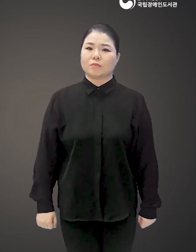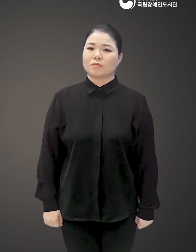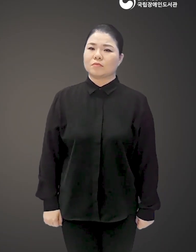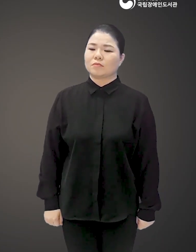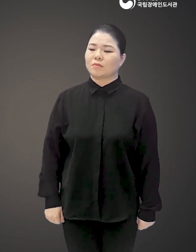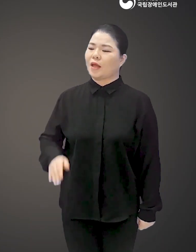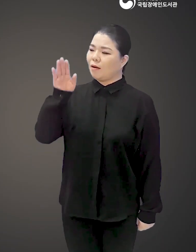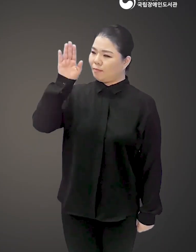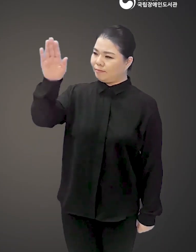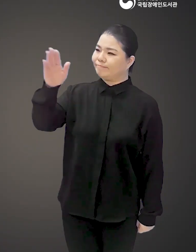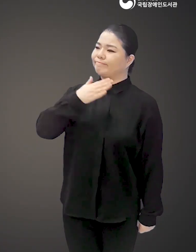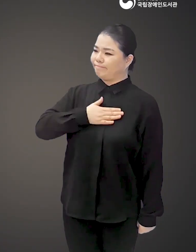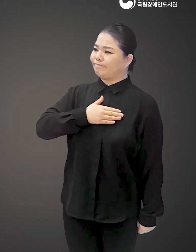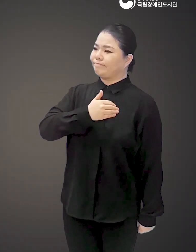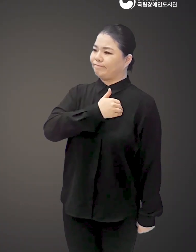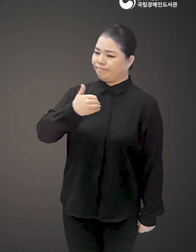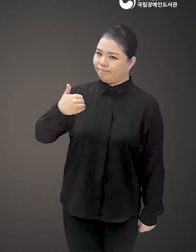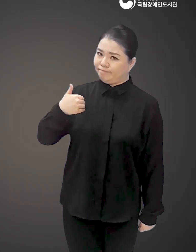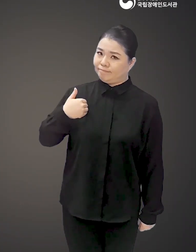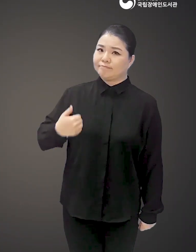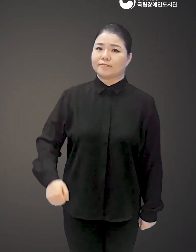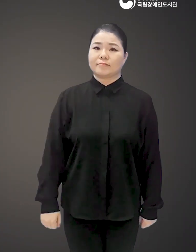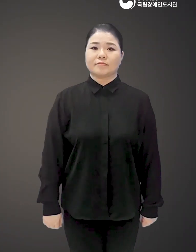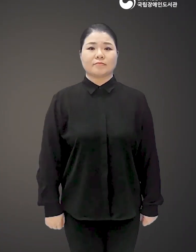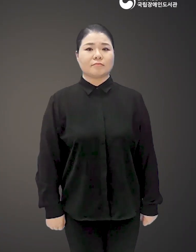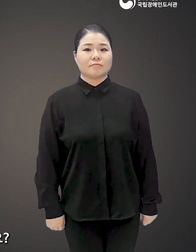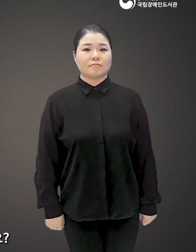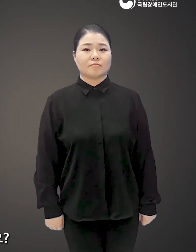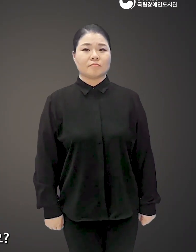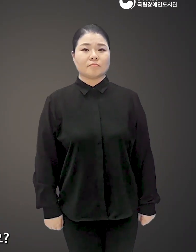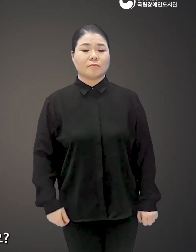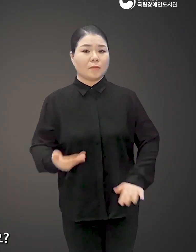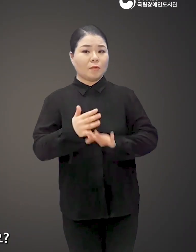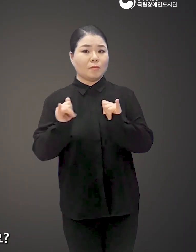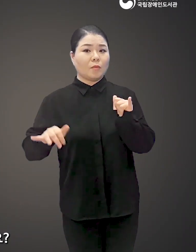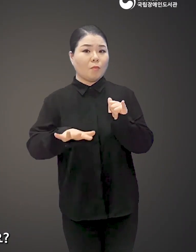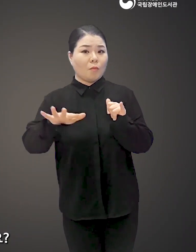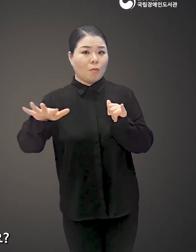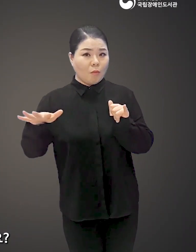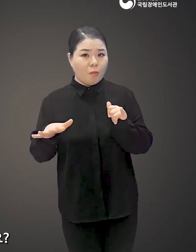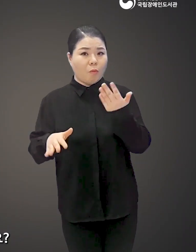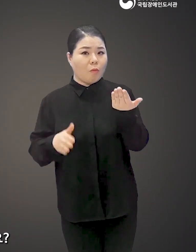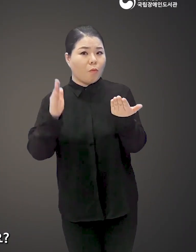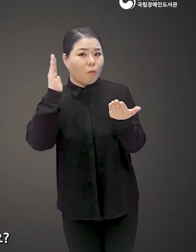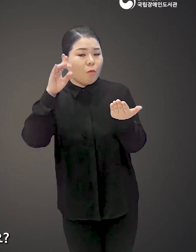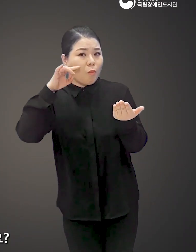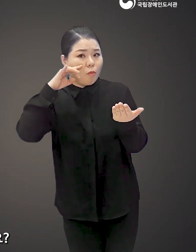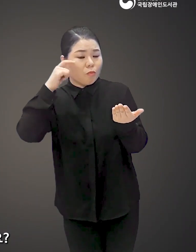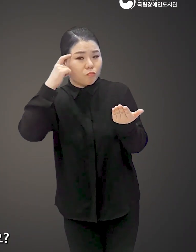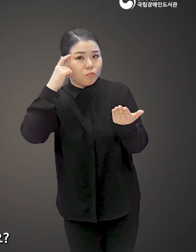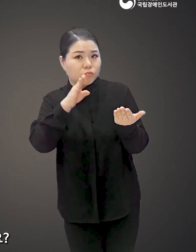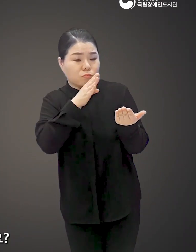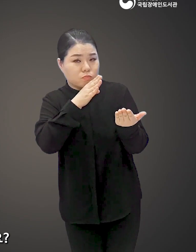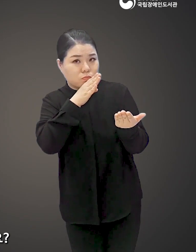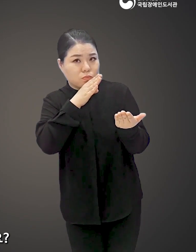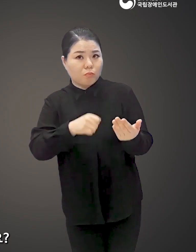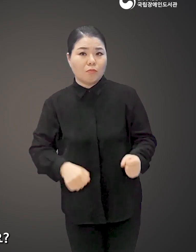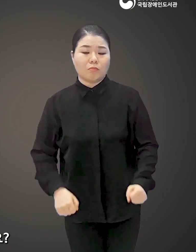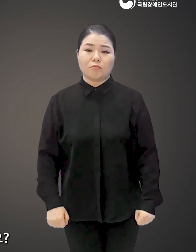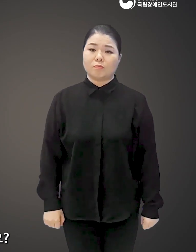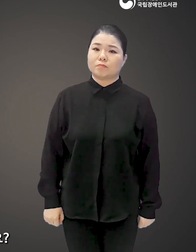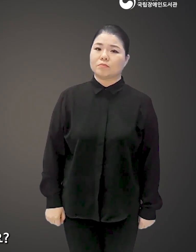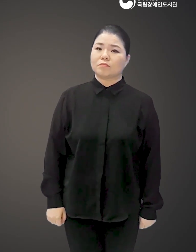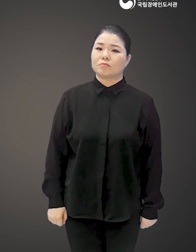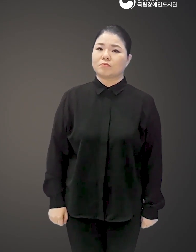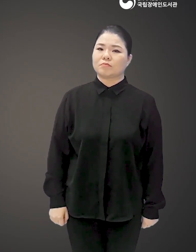거요. 차차 알아나가면 되죠. 사람들이 왜 당신 이야기를 읽고 싶어 할 거라고